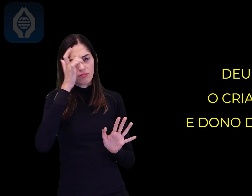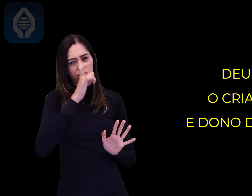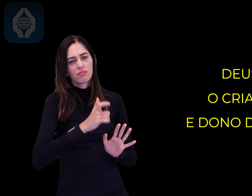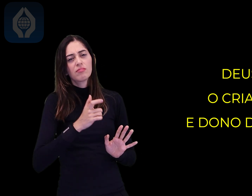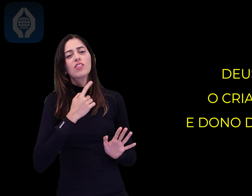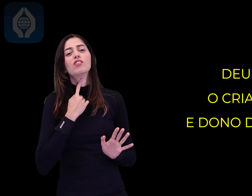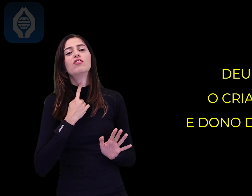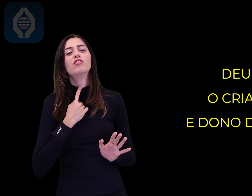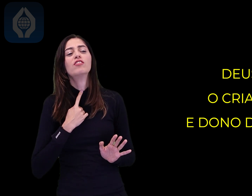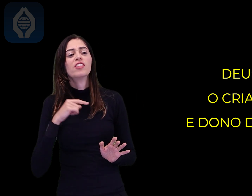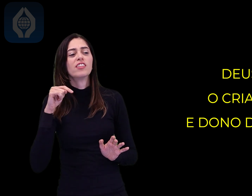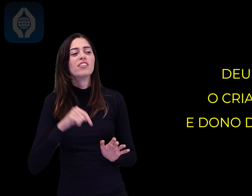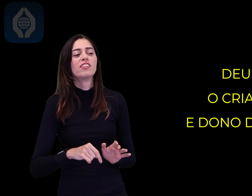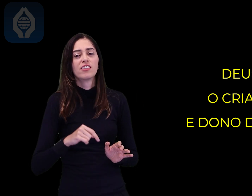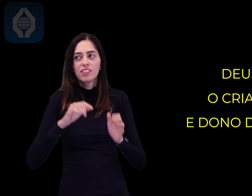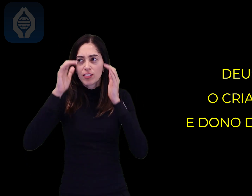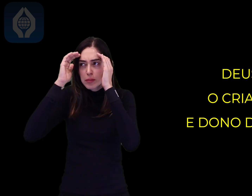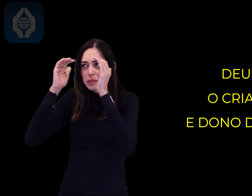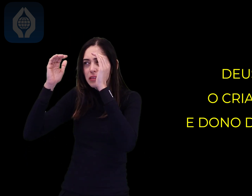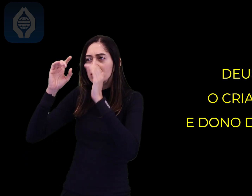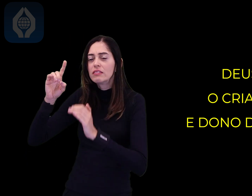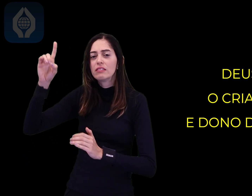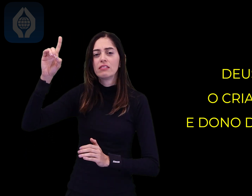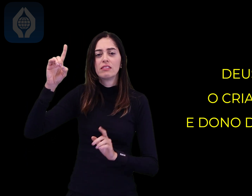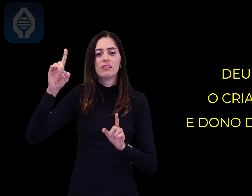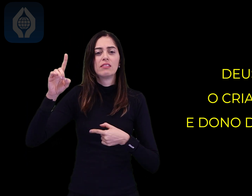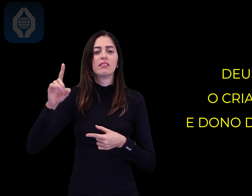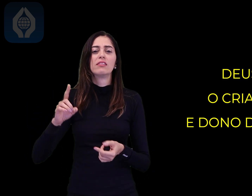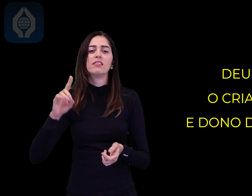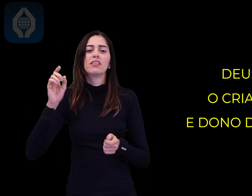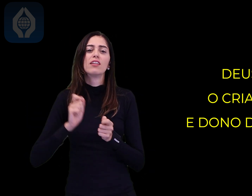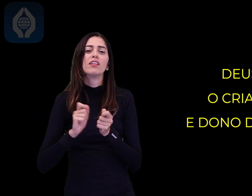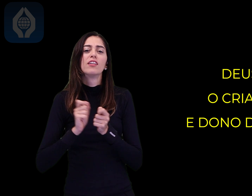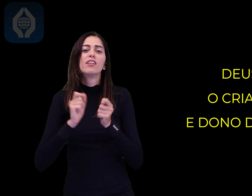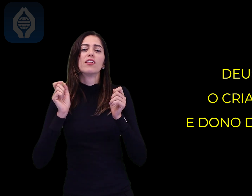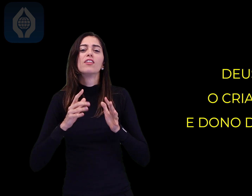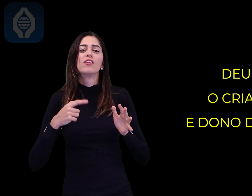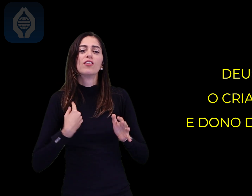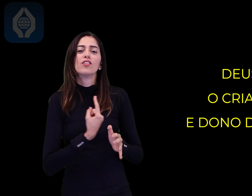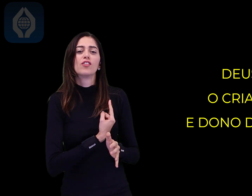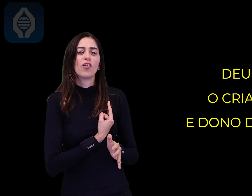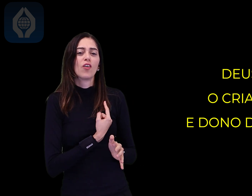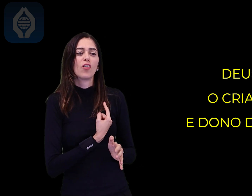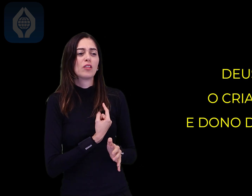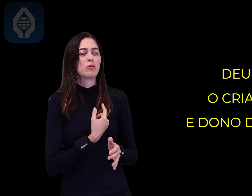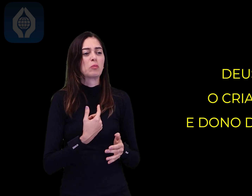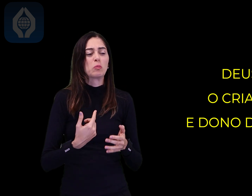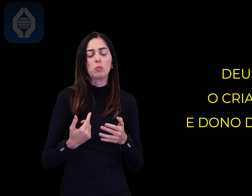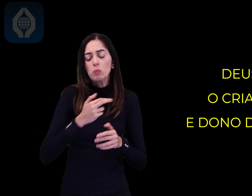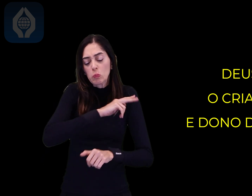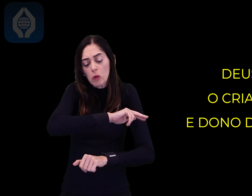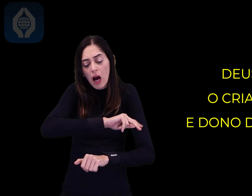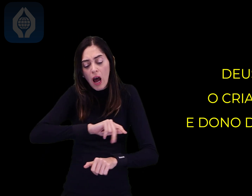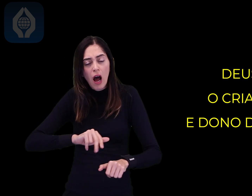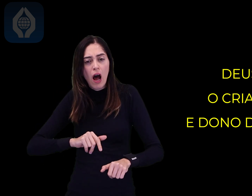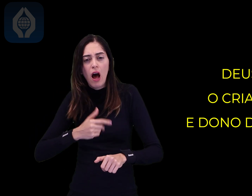é o Criador e o dono de todos nós, não importa onde vivemos, de que cor somos ou que língua